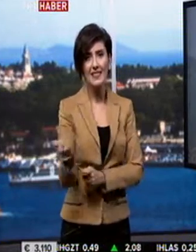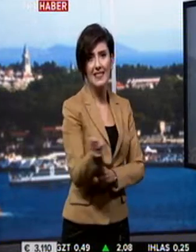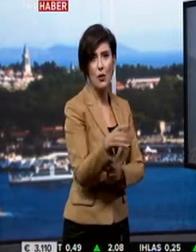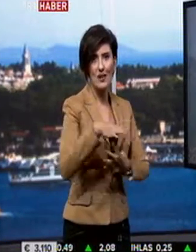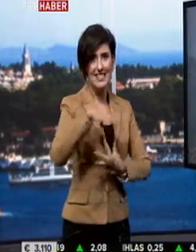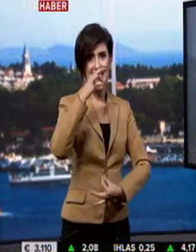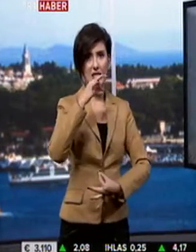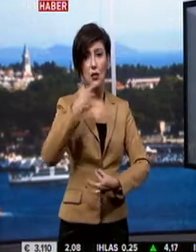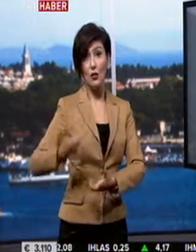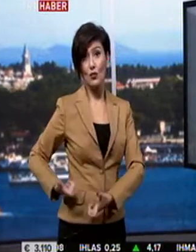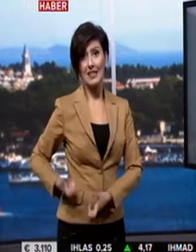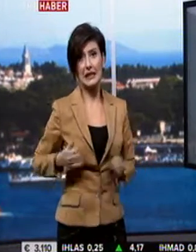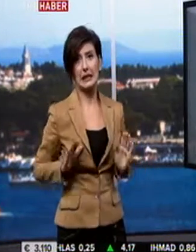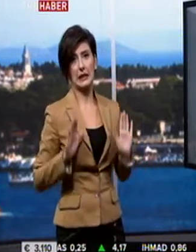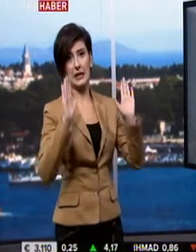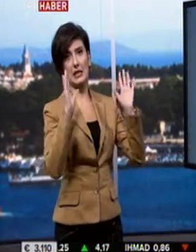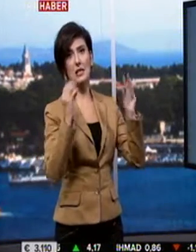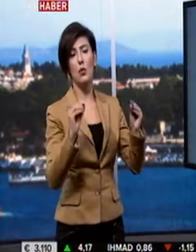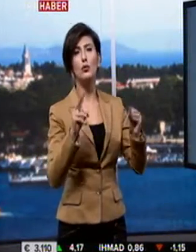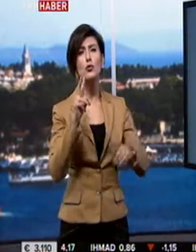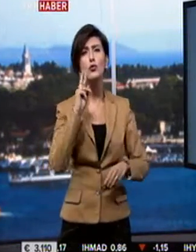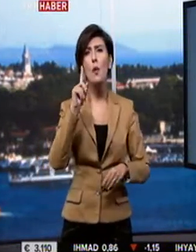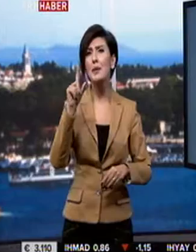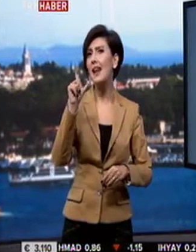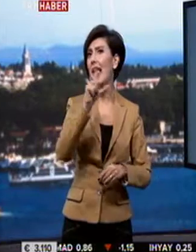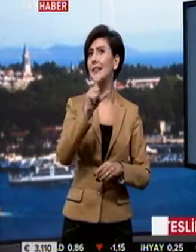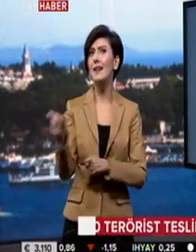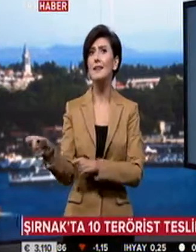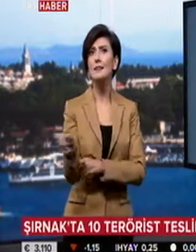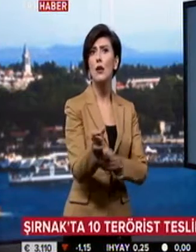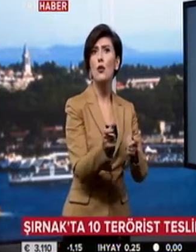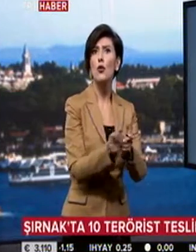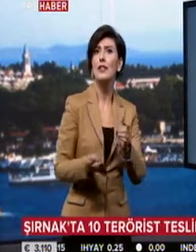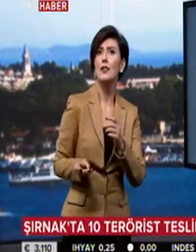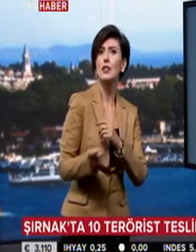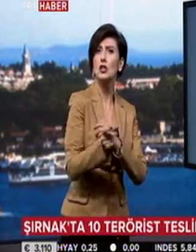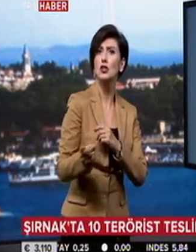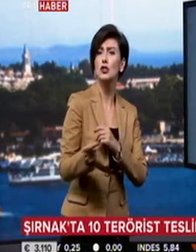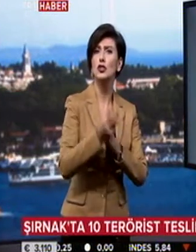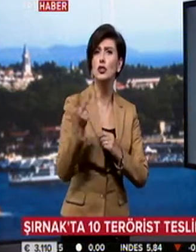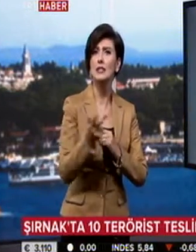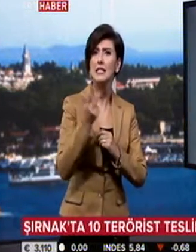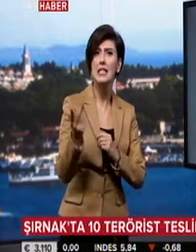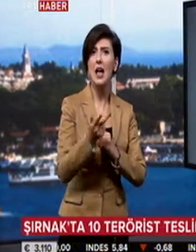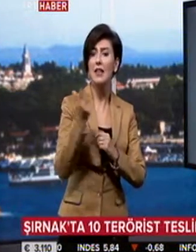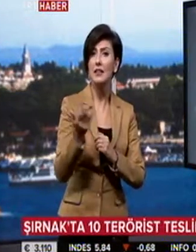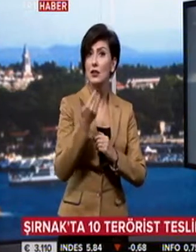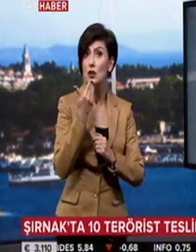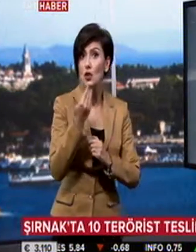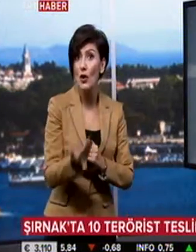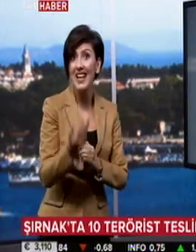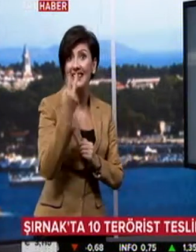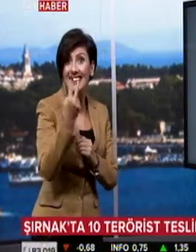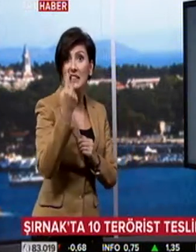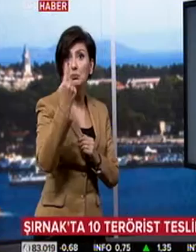terörist güvenlik güçlerine teslim oldu. Son bir ayda terör örgütünden kaçışların hızlandığı ifade